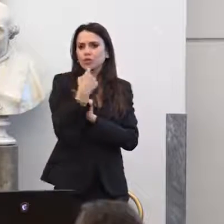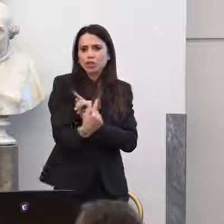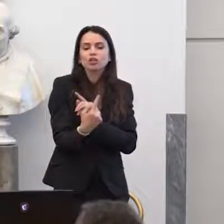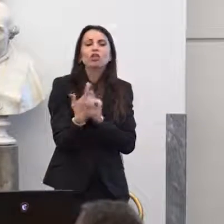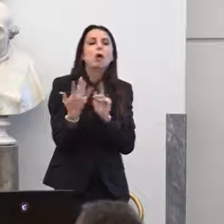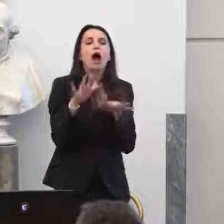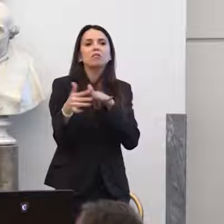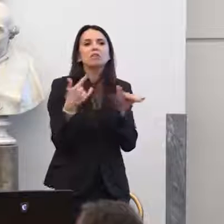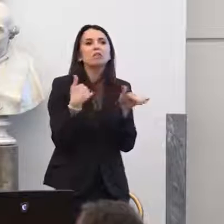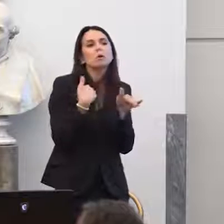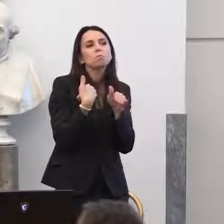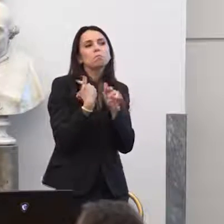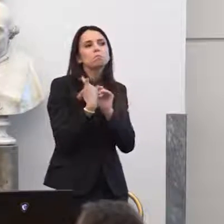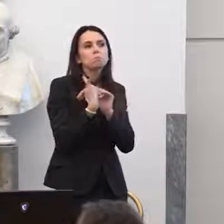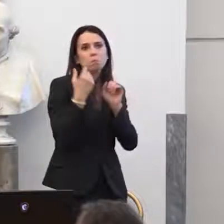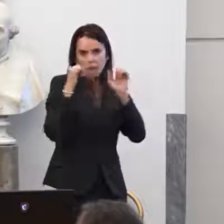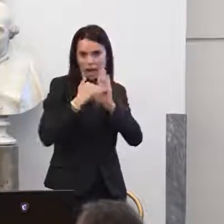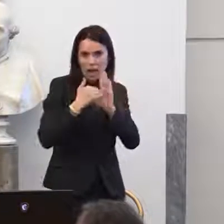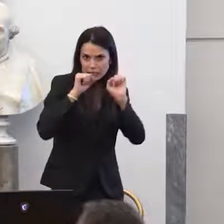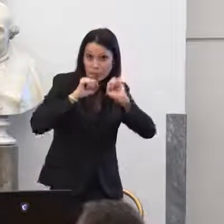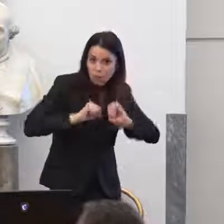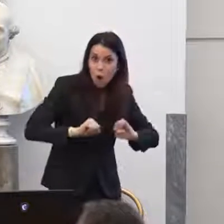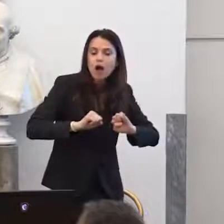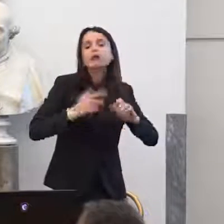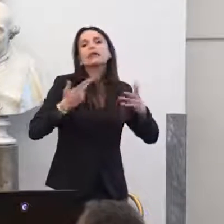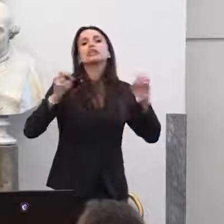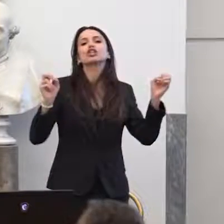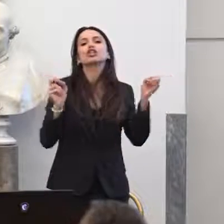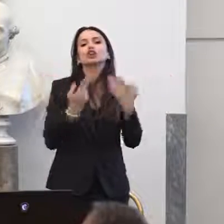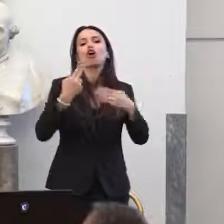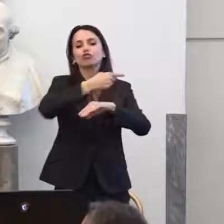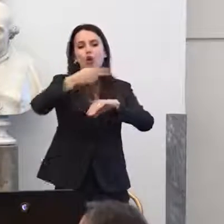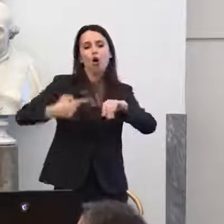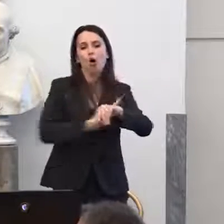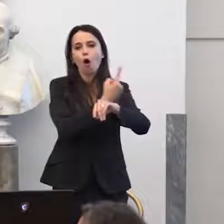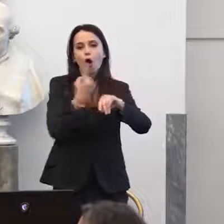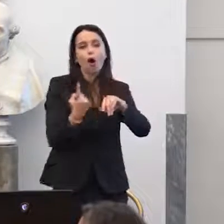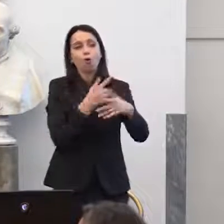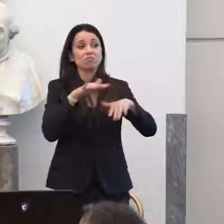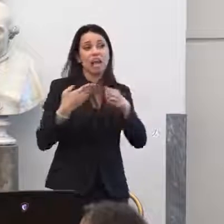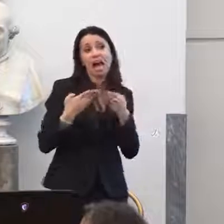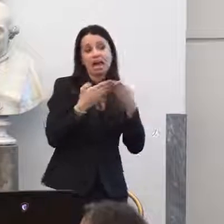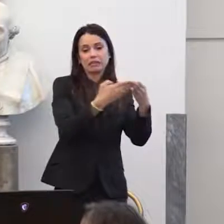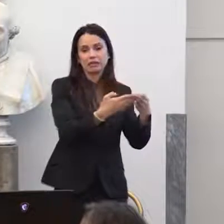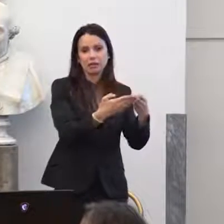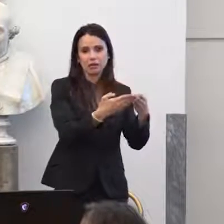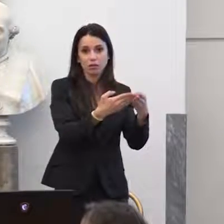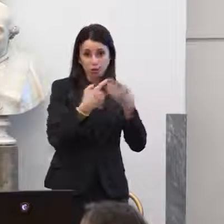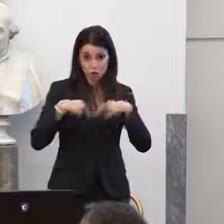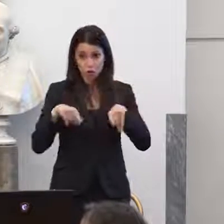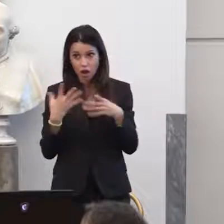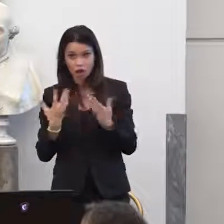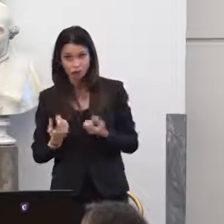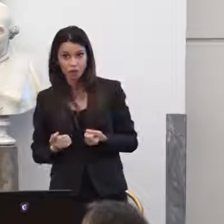18 ore medie l'anno per caso trattato, credo che avremo grosse difficoltà ad accettare questo tipo